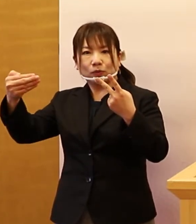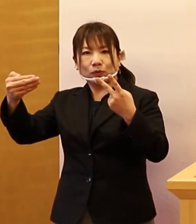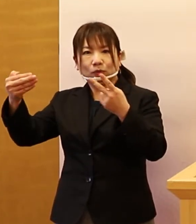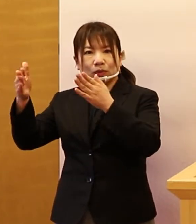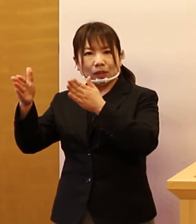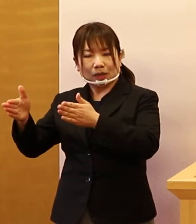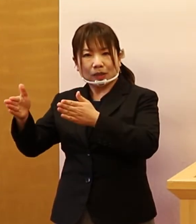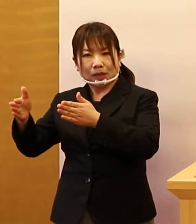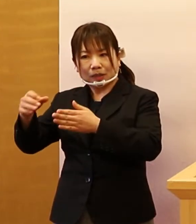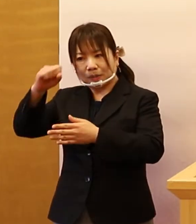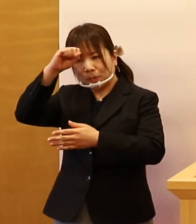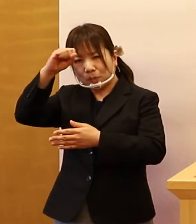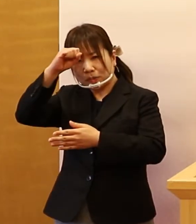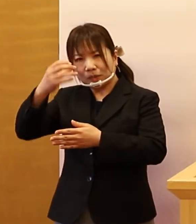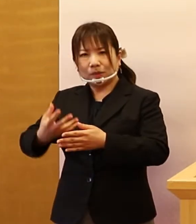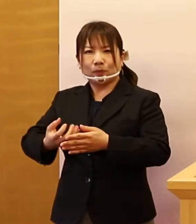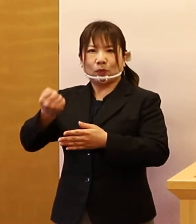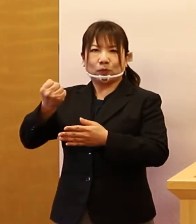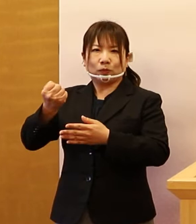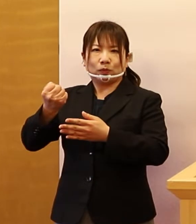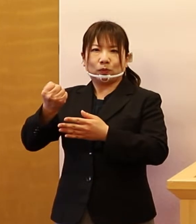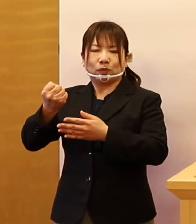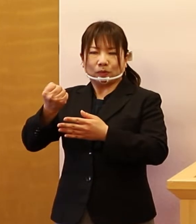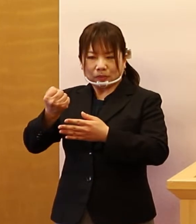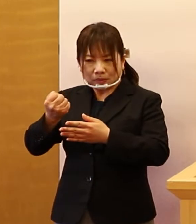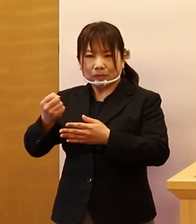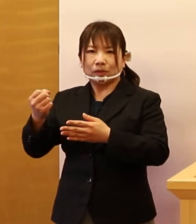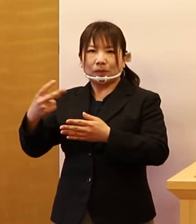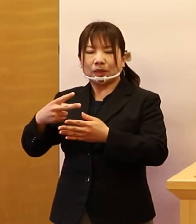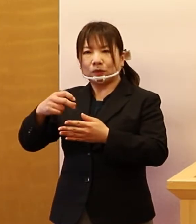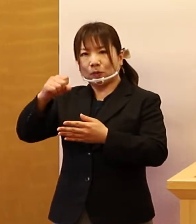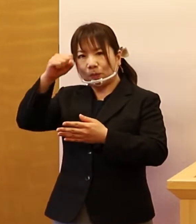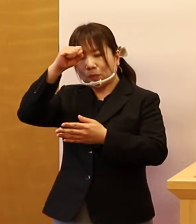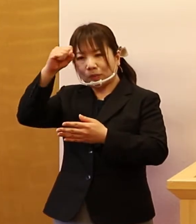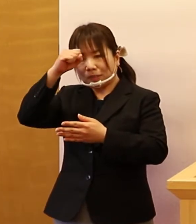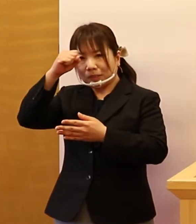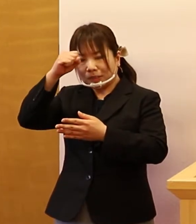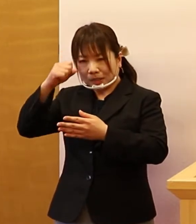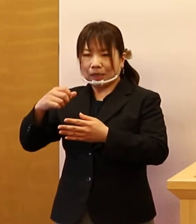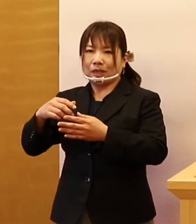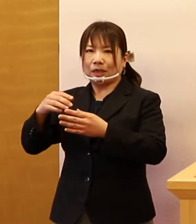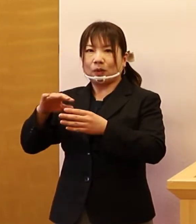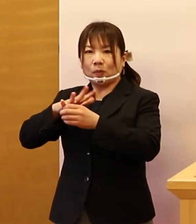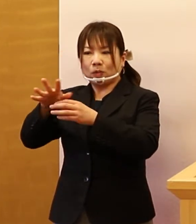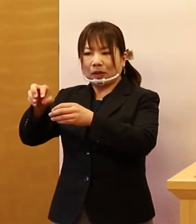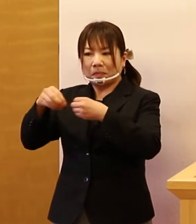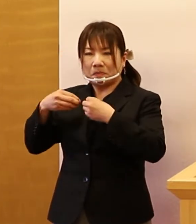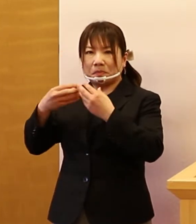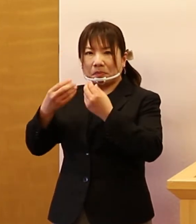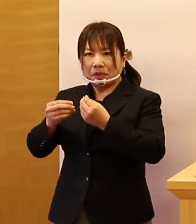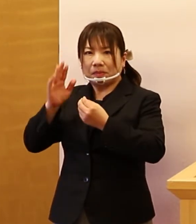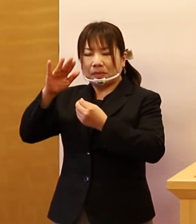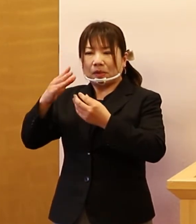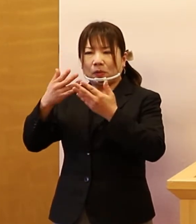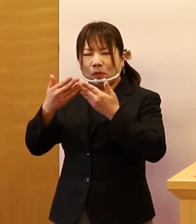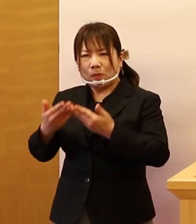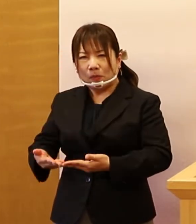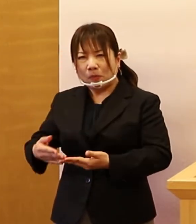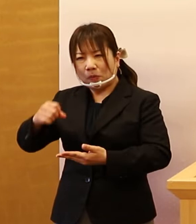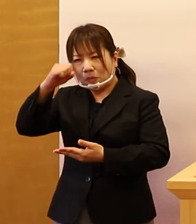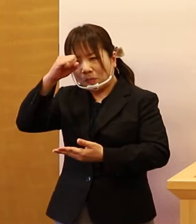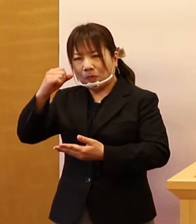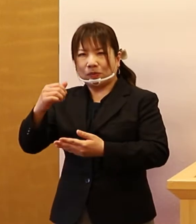基礎疾患のある方や、重症化するリスクが高いと医師が認める方にな